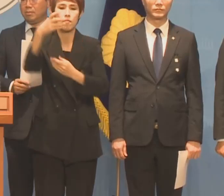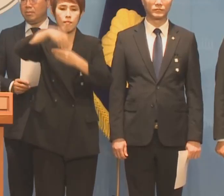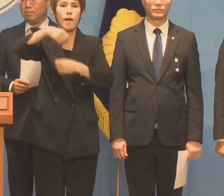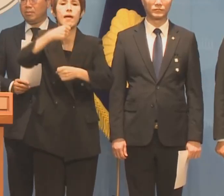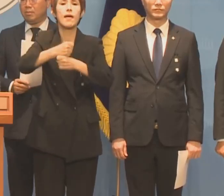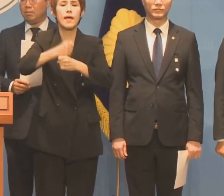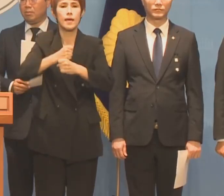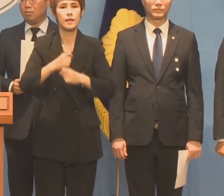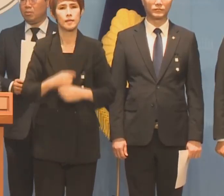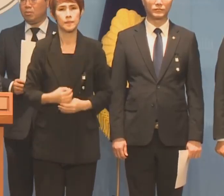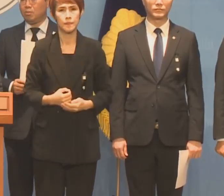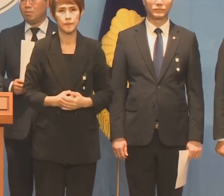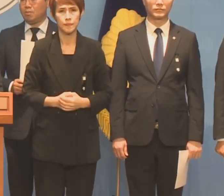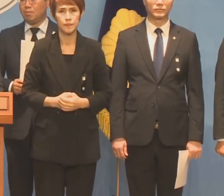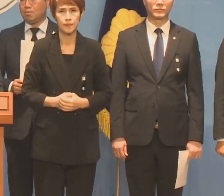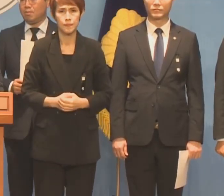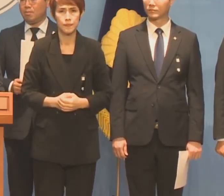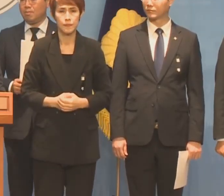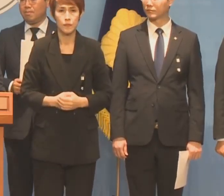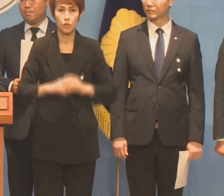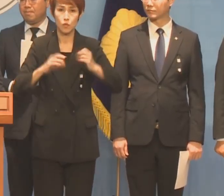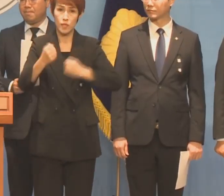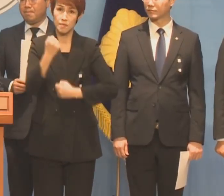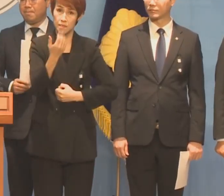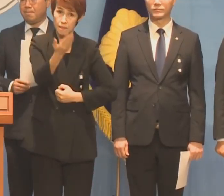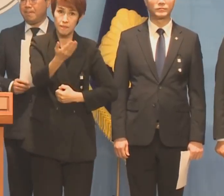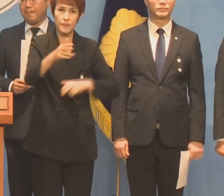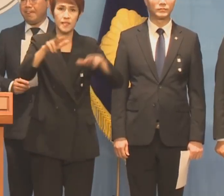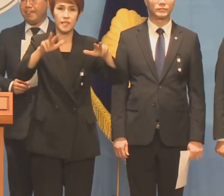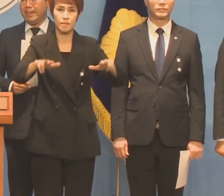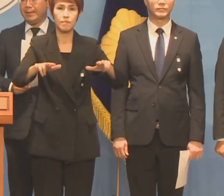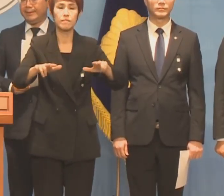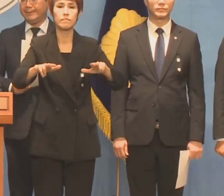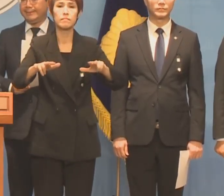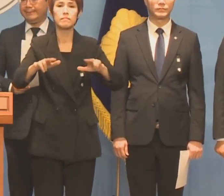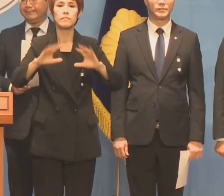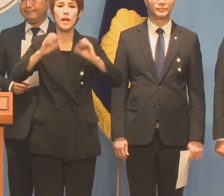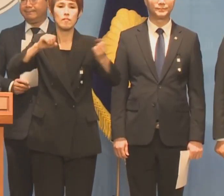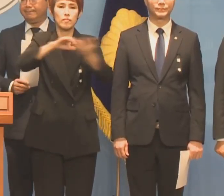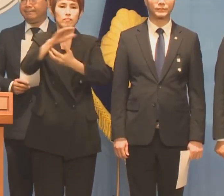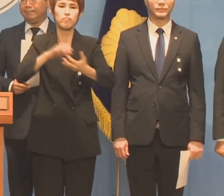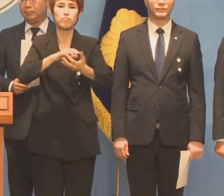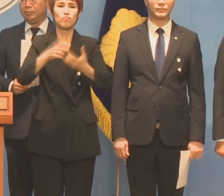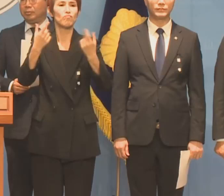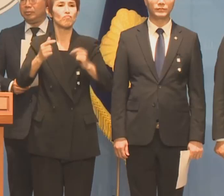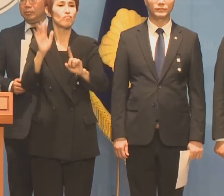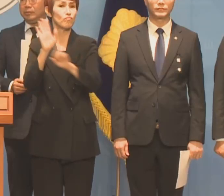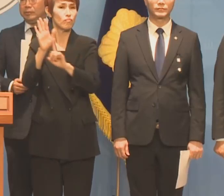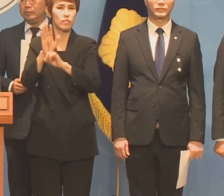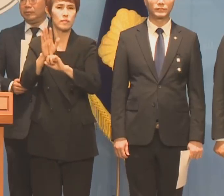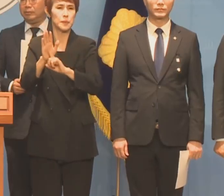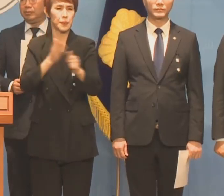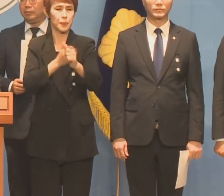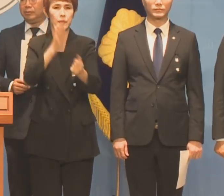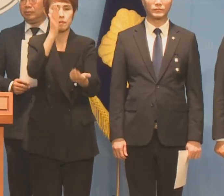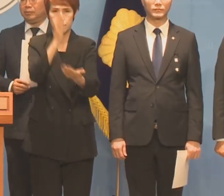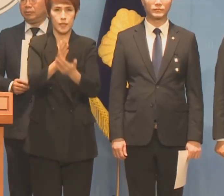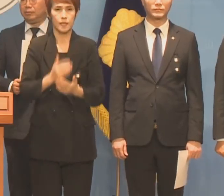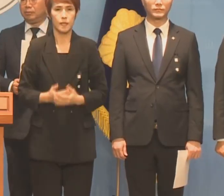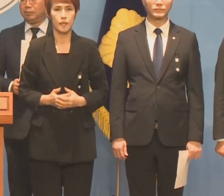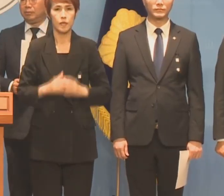하겠다 이런 말씀 드리면서 국힘은 당장 내란 선동을 멈추길 바라면서